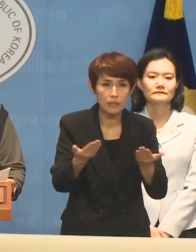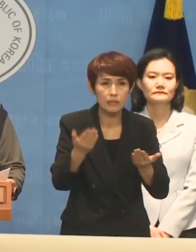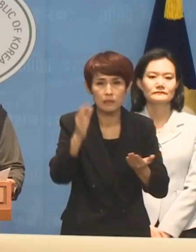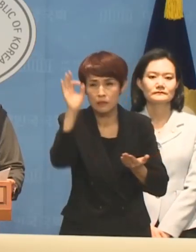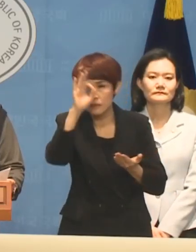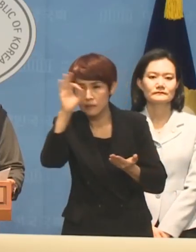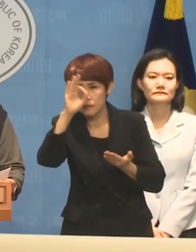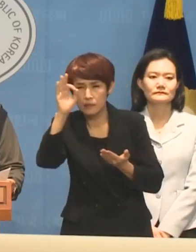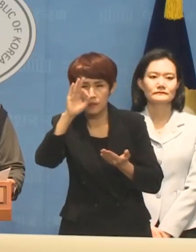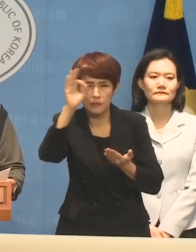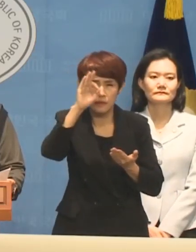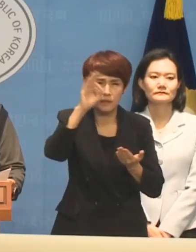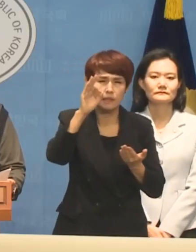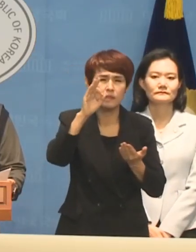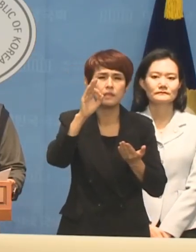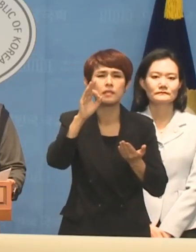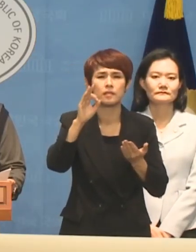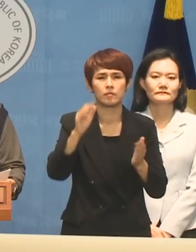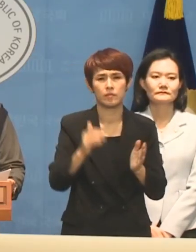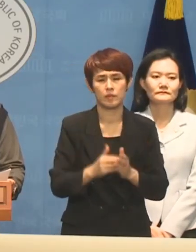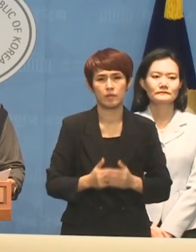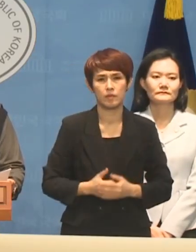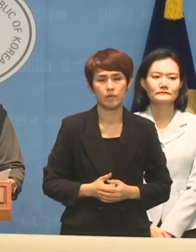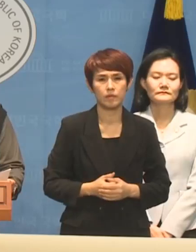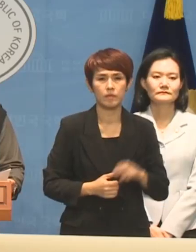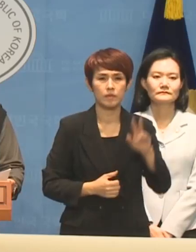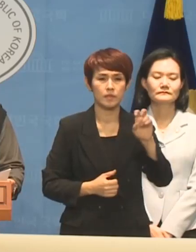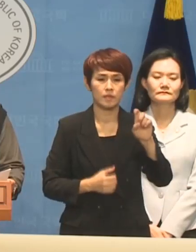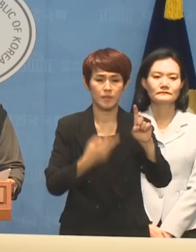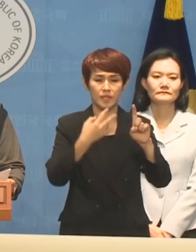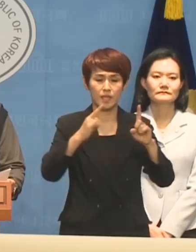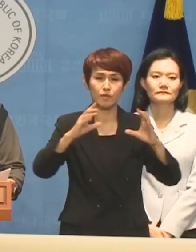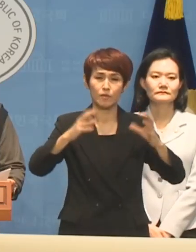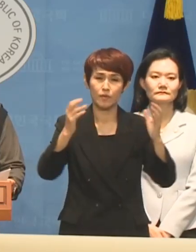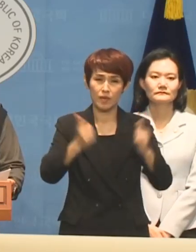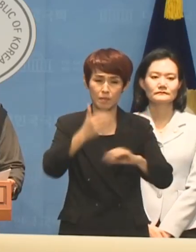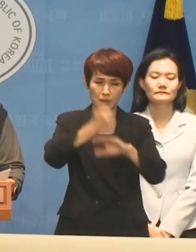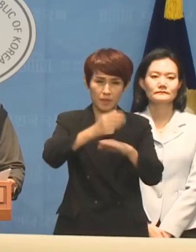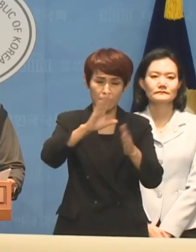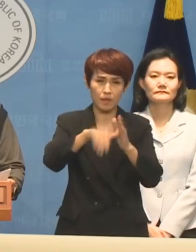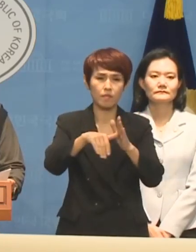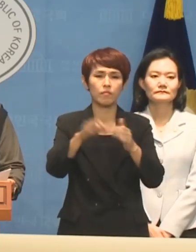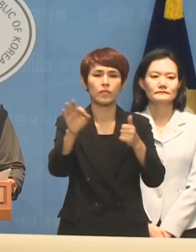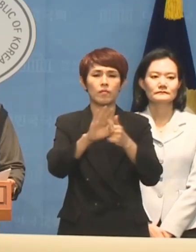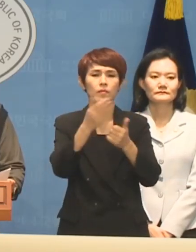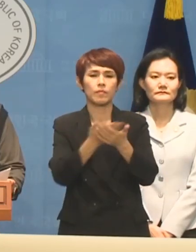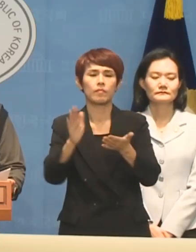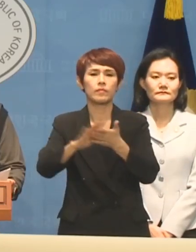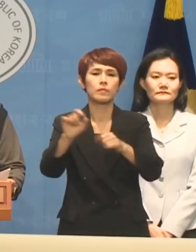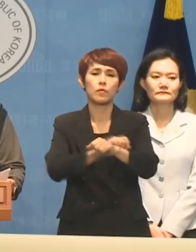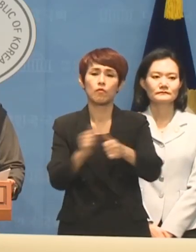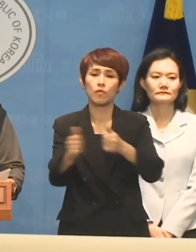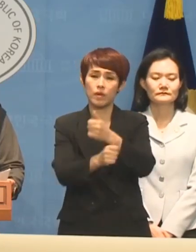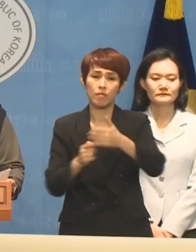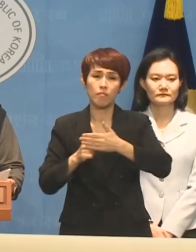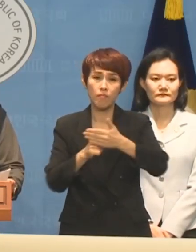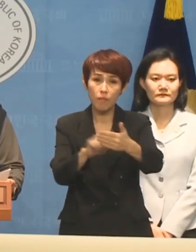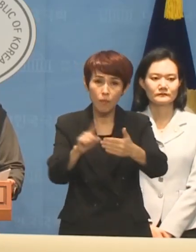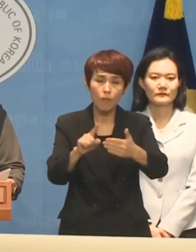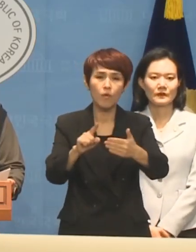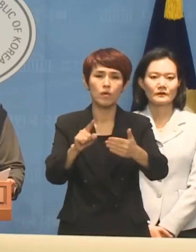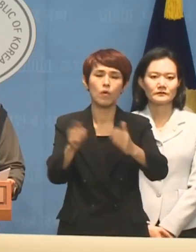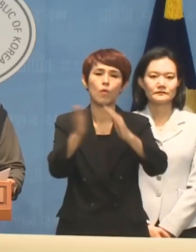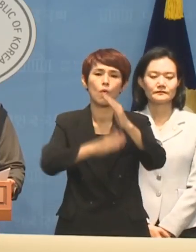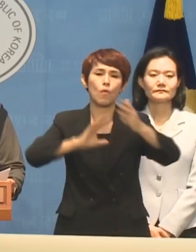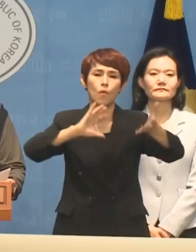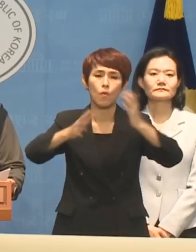찾아 헤매왔습니다. 21대 국회 마지막 연금개혁특별위원회가 추진한 연금개혁